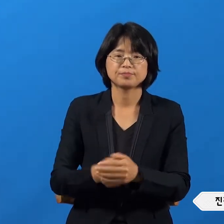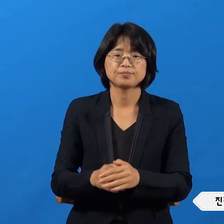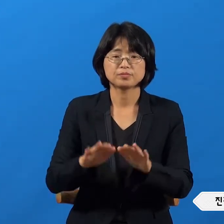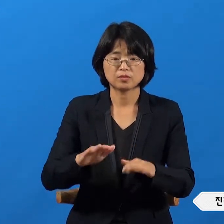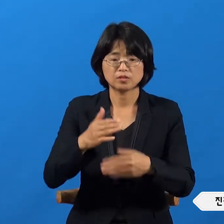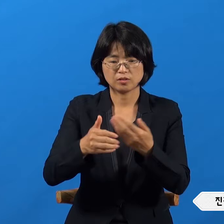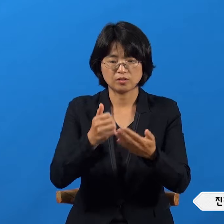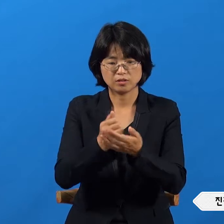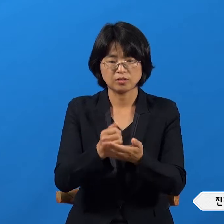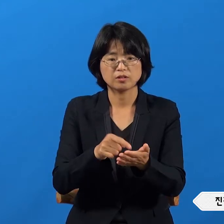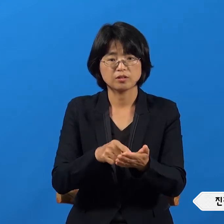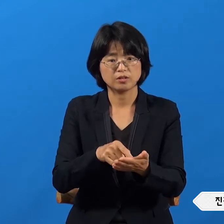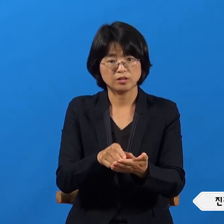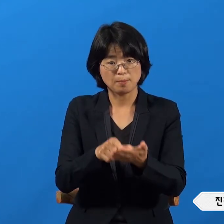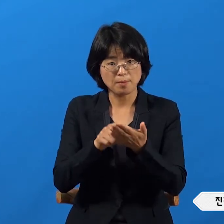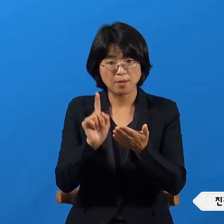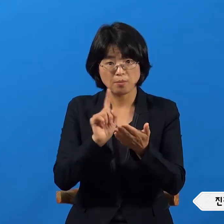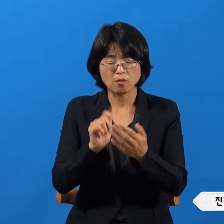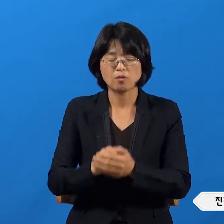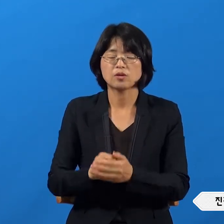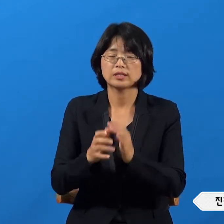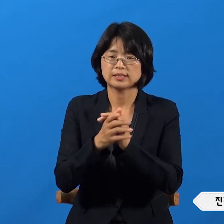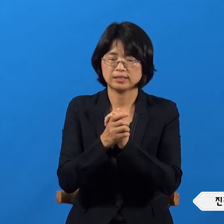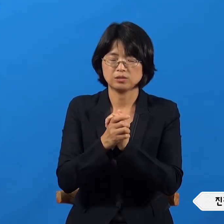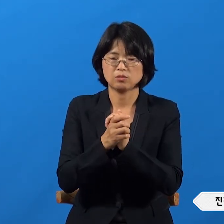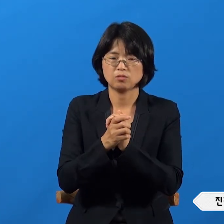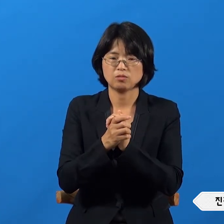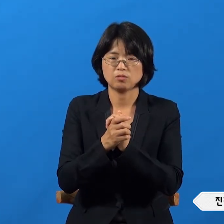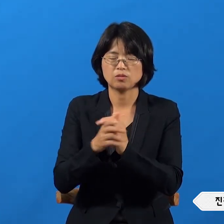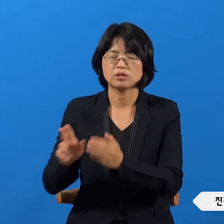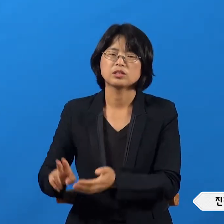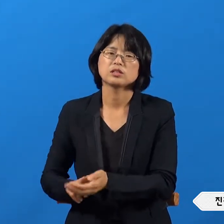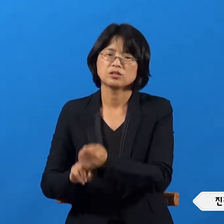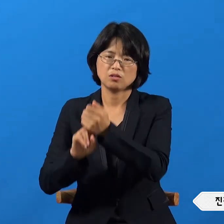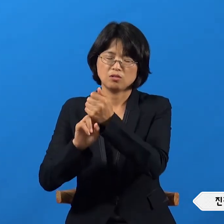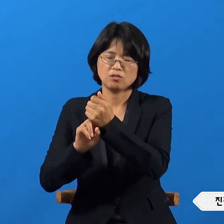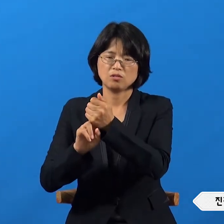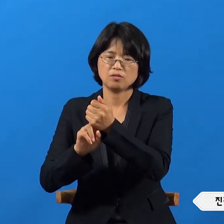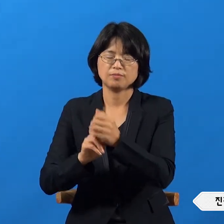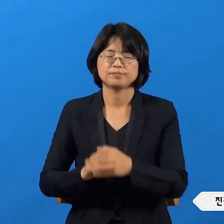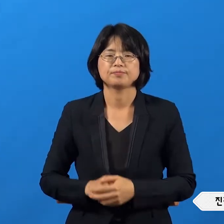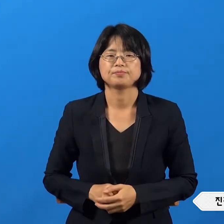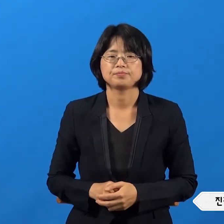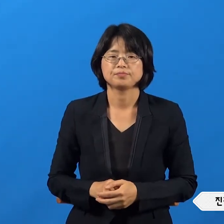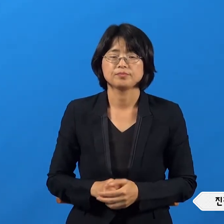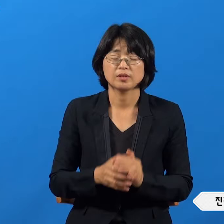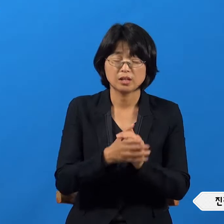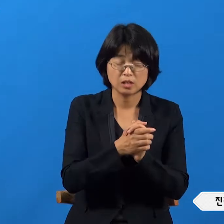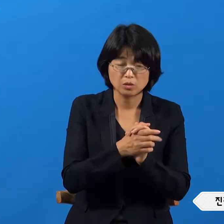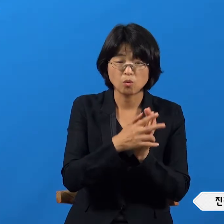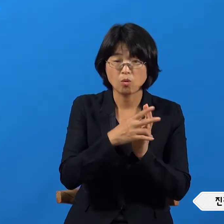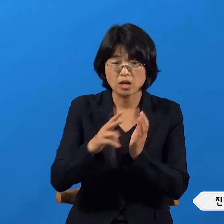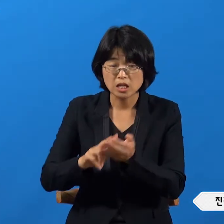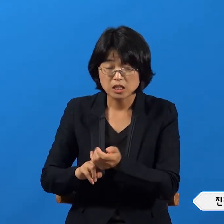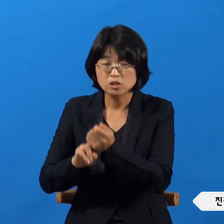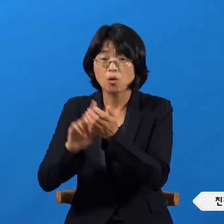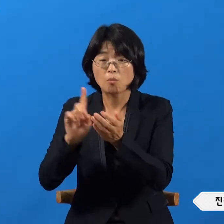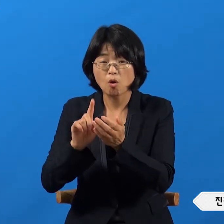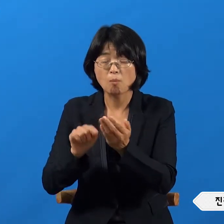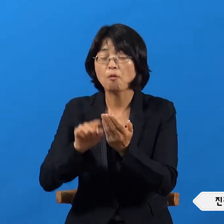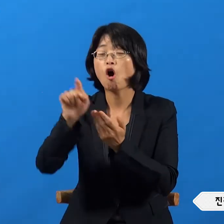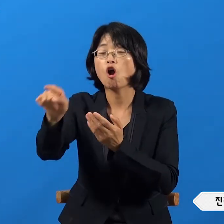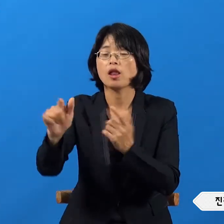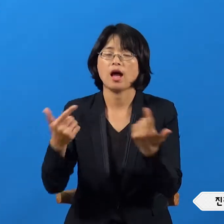기도의 기적. 오늘 그 기도의 기적은 멀리 있지 않습니다. 그 기도의 기적은 여러분과 제 삶